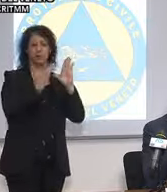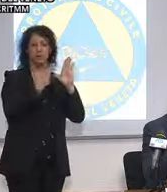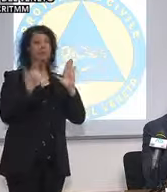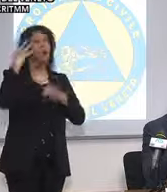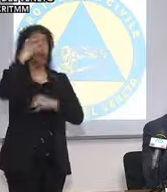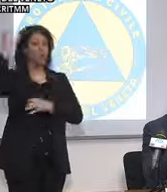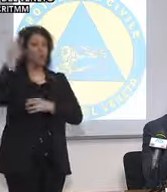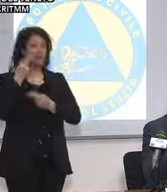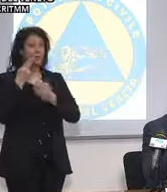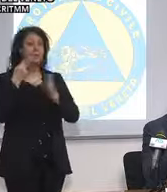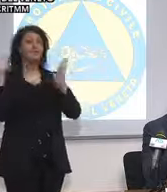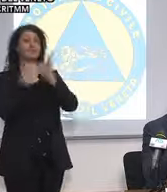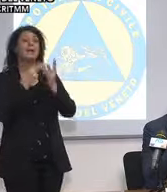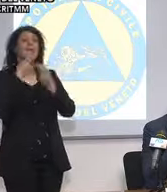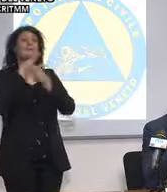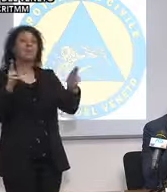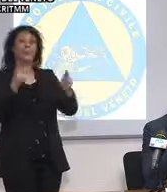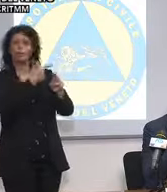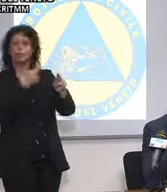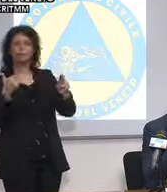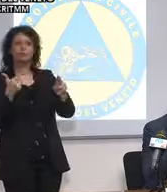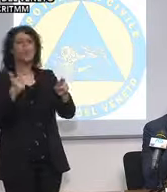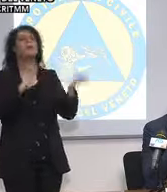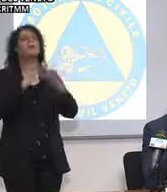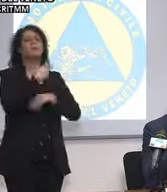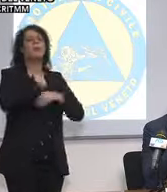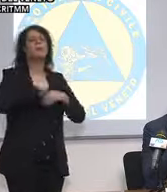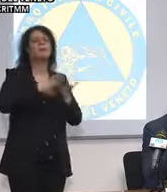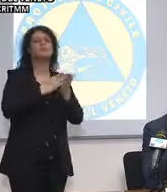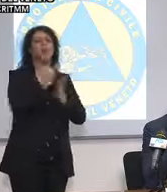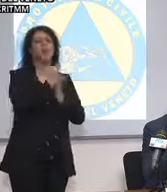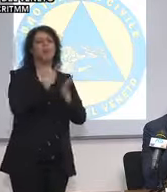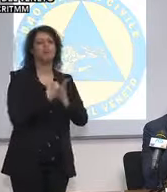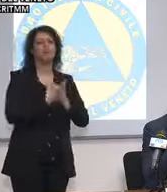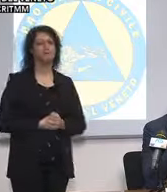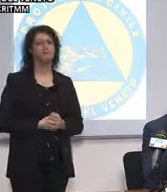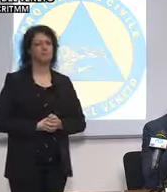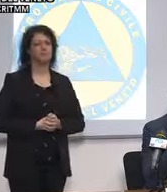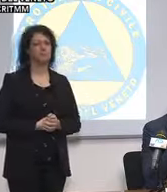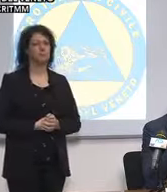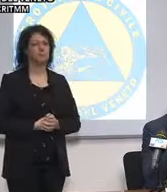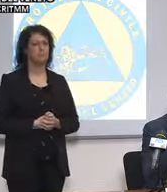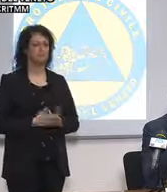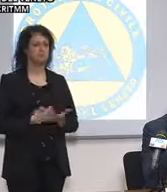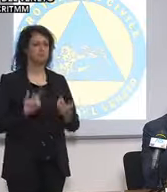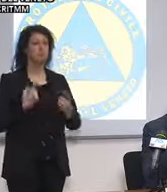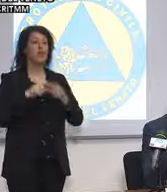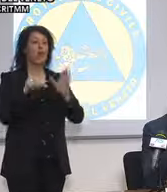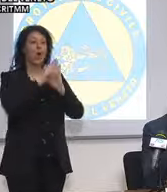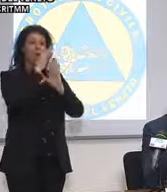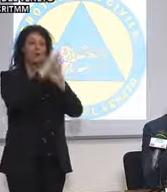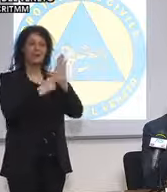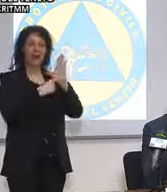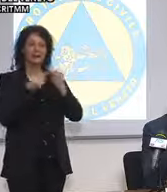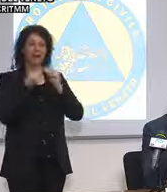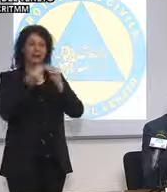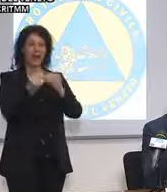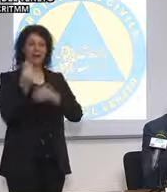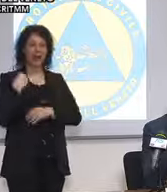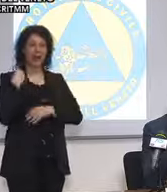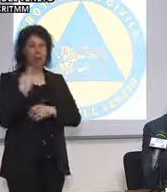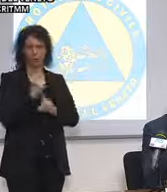che consideratela che non è un'ordinanza dannosa. Considerate che siamo in una fase di